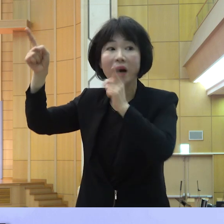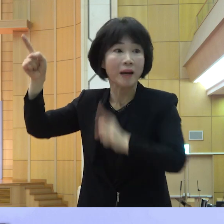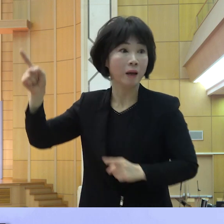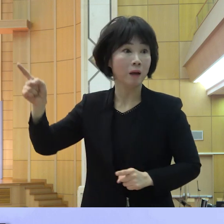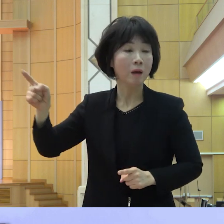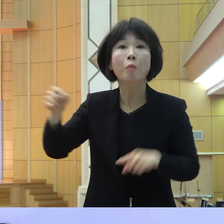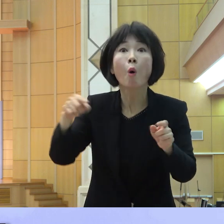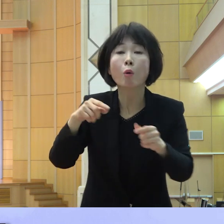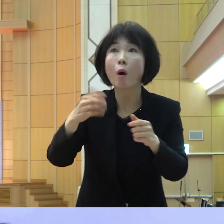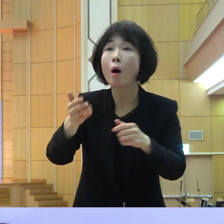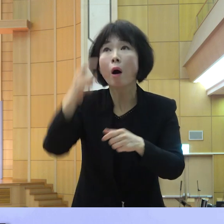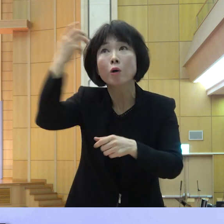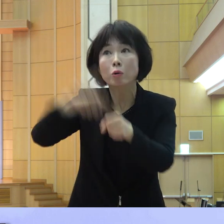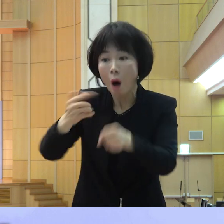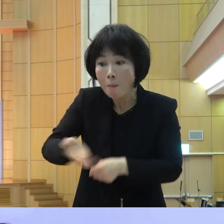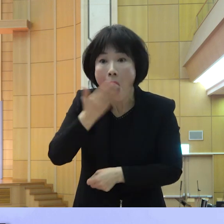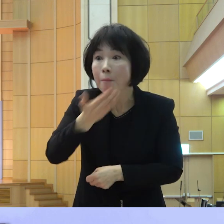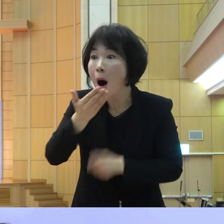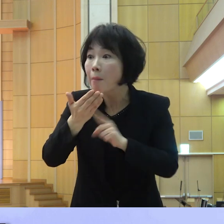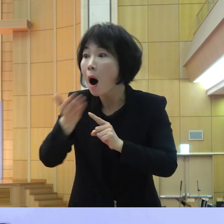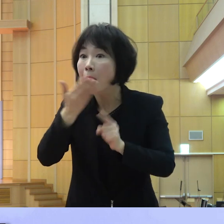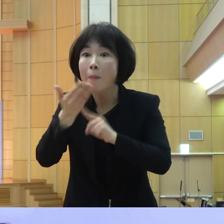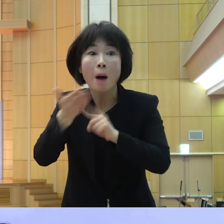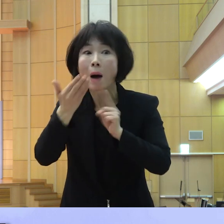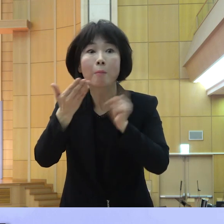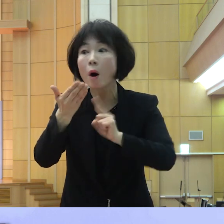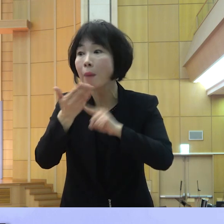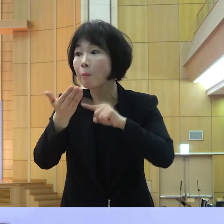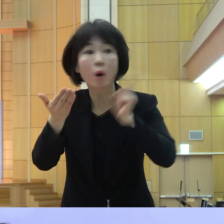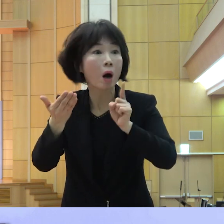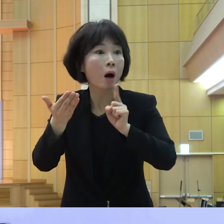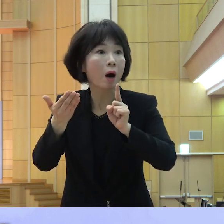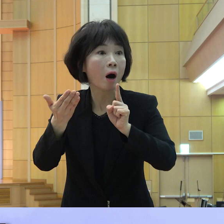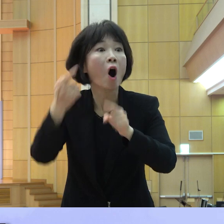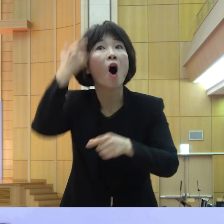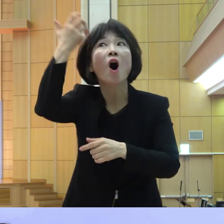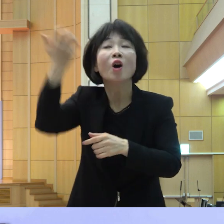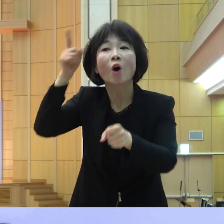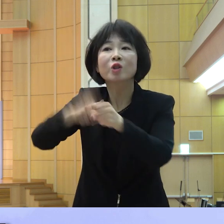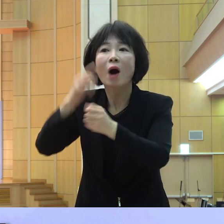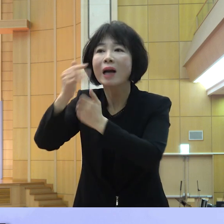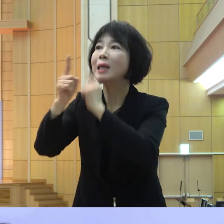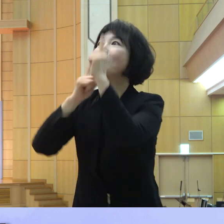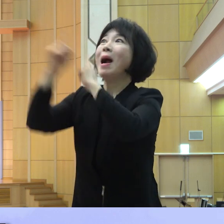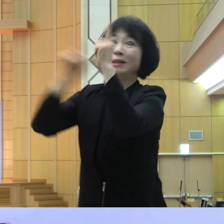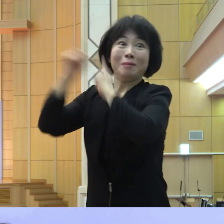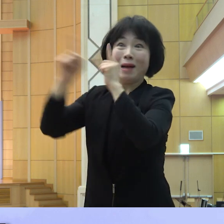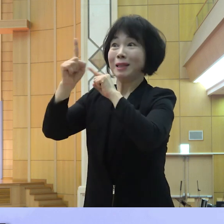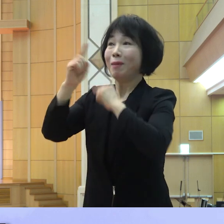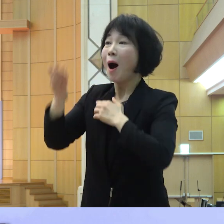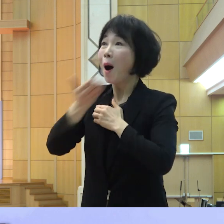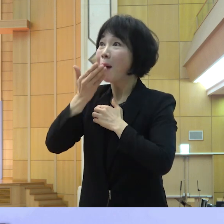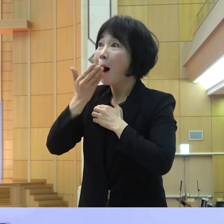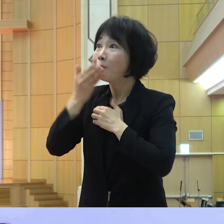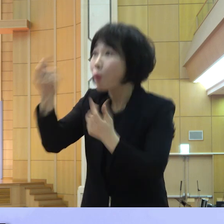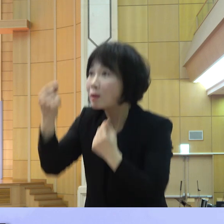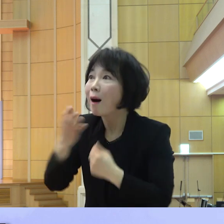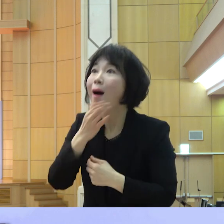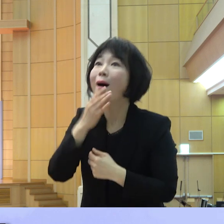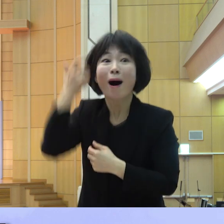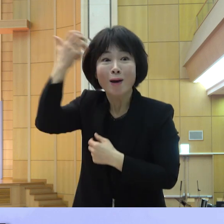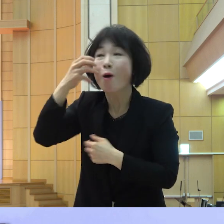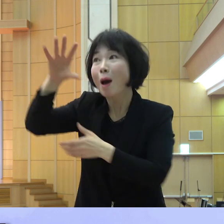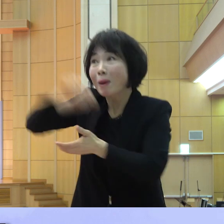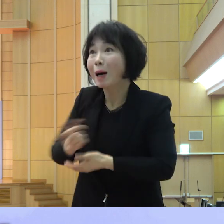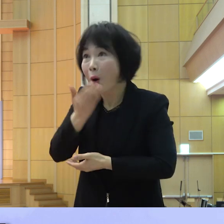그게 뭔데요? 영적으로 다시 말하면 하나님이 나오는 말씀이야. 말씀. 그 말씀이 어떤 그 말씀이 도대체